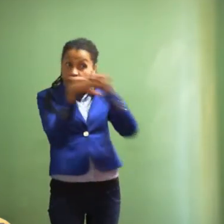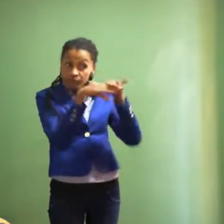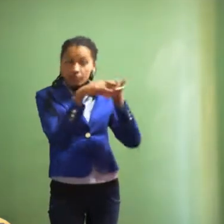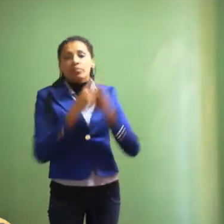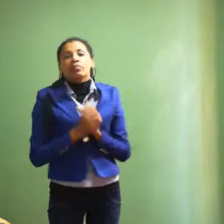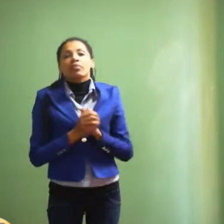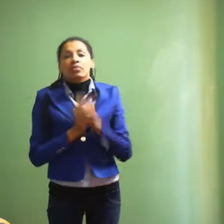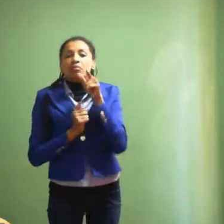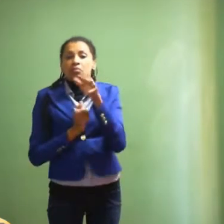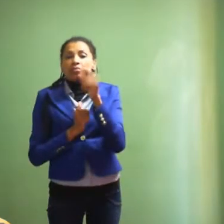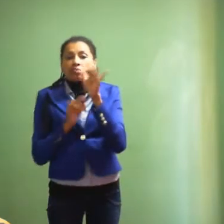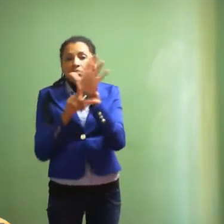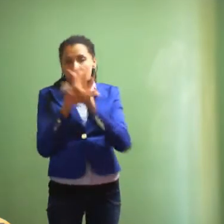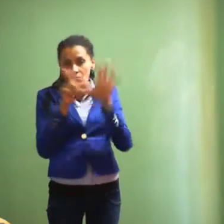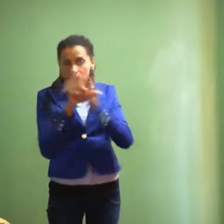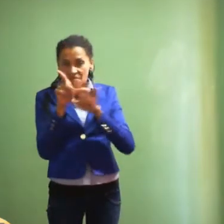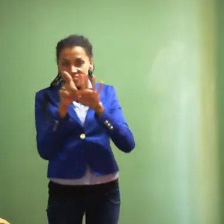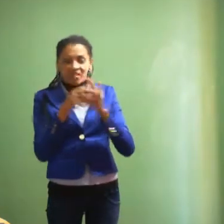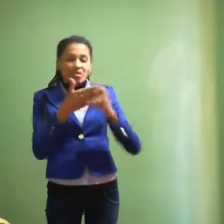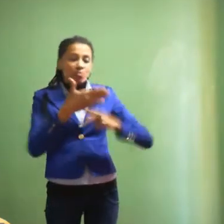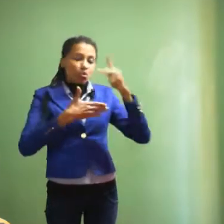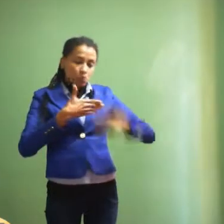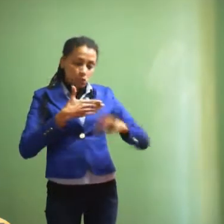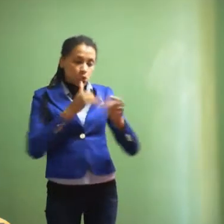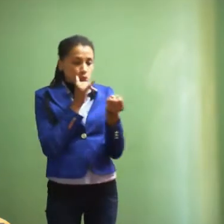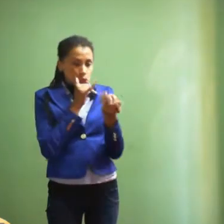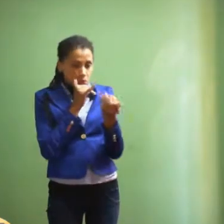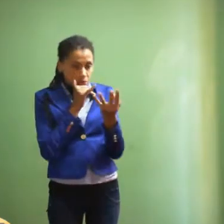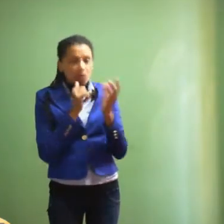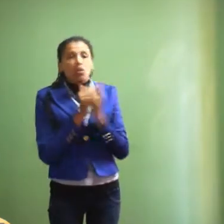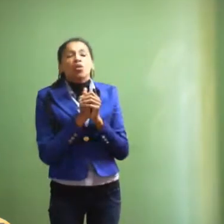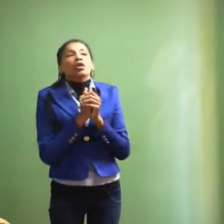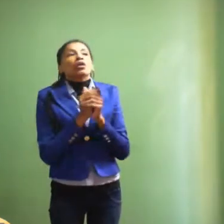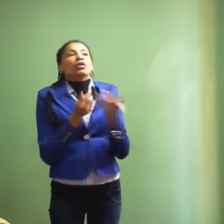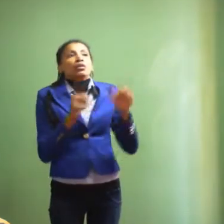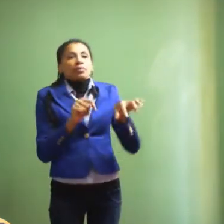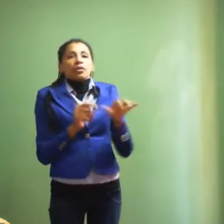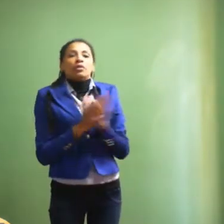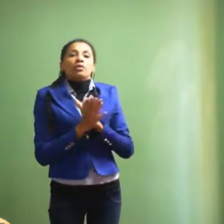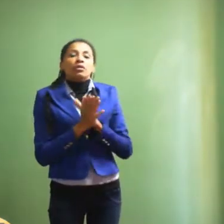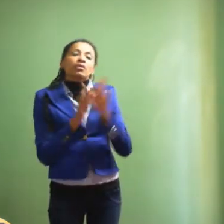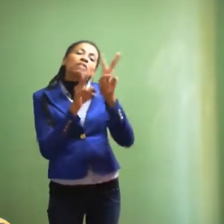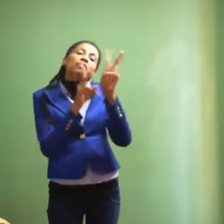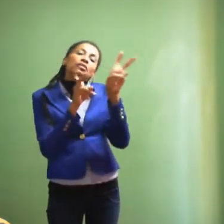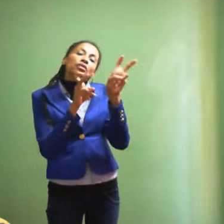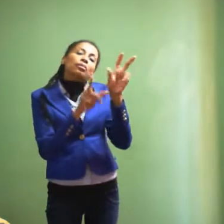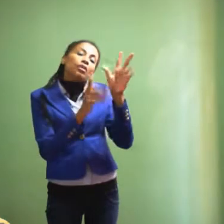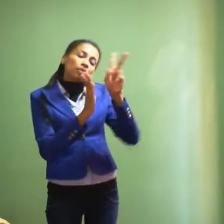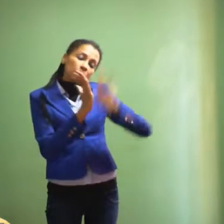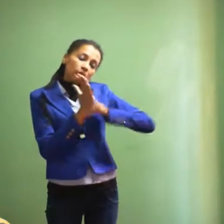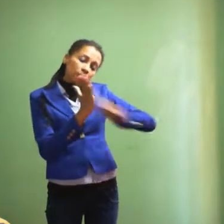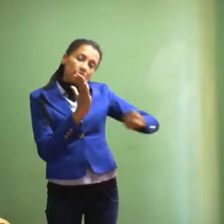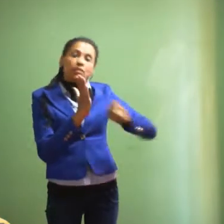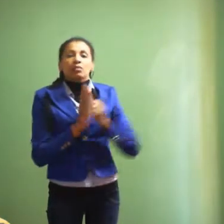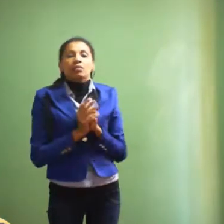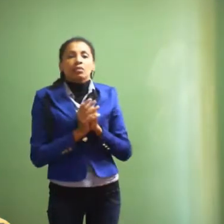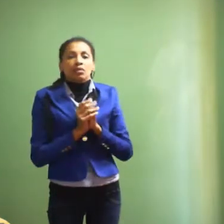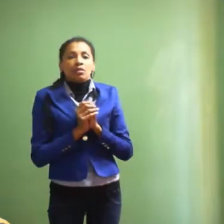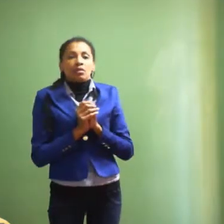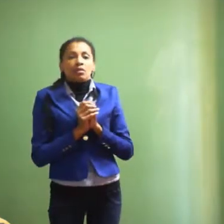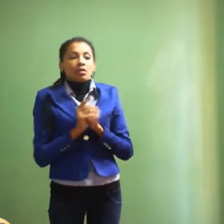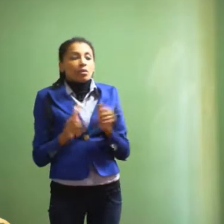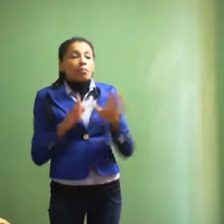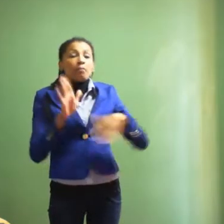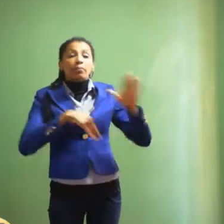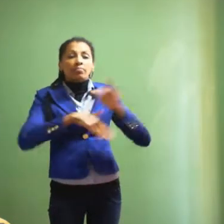vuelvan a ver la videoconferencia sobre proyectos pedagógicos, que retomen la videoconferencia sobre lengua escrita, una parte es